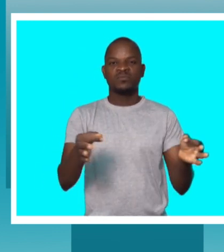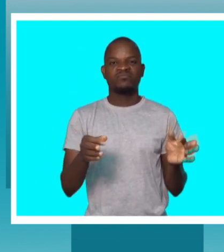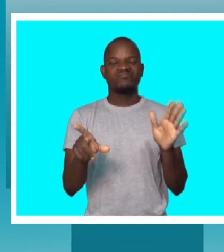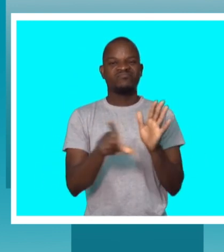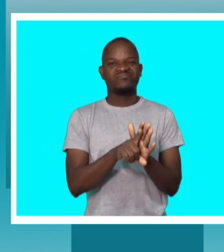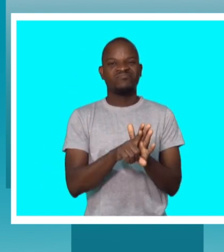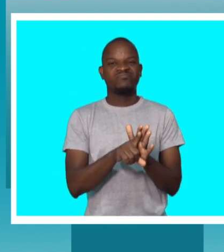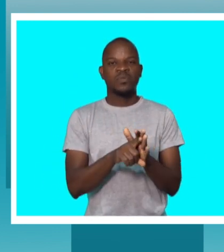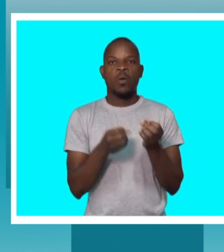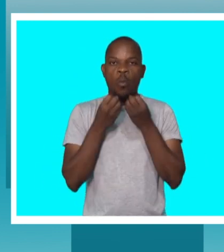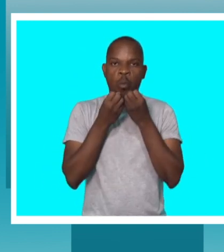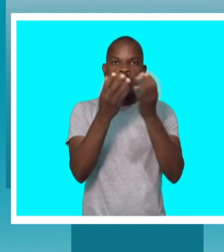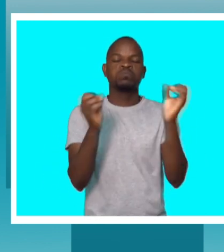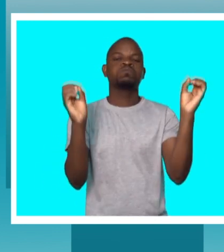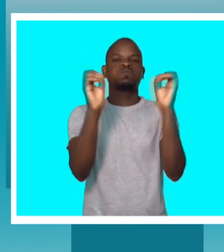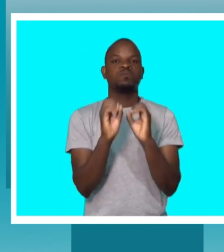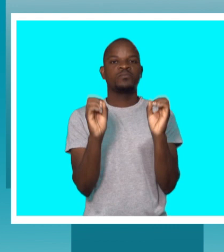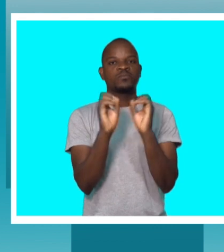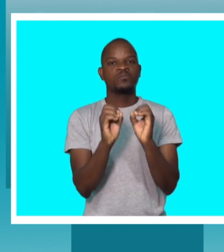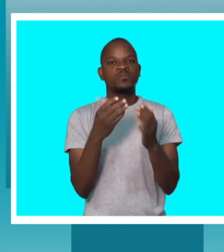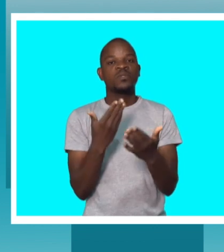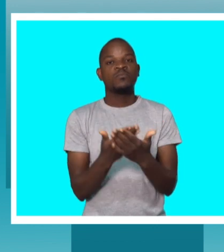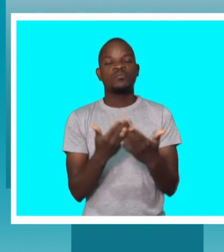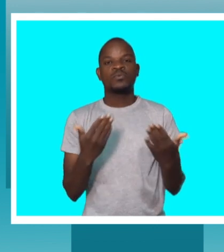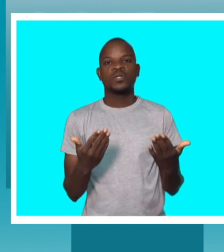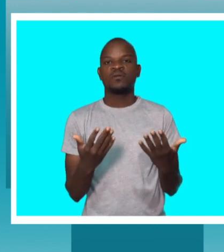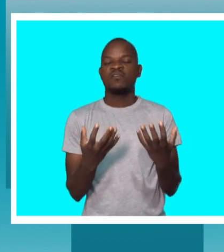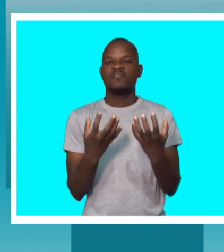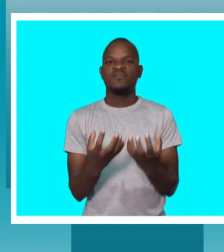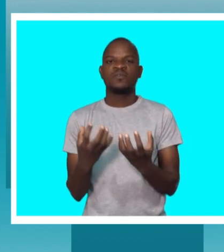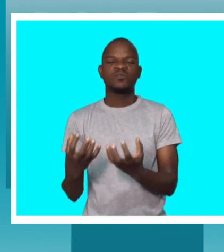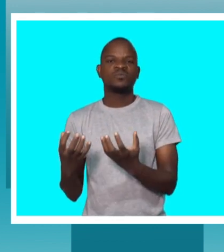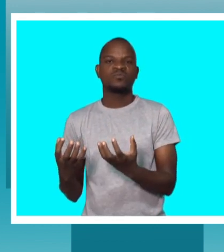instrumentos não foi difundido, não houve